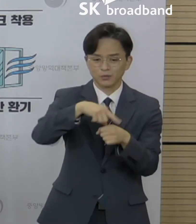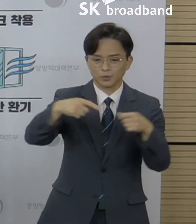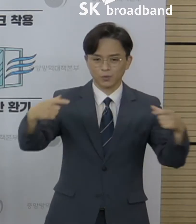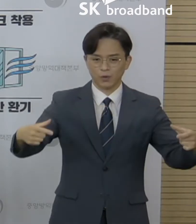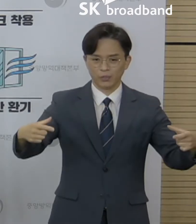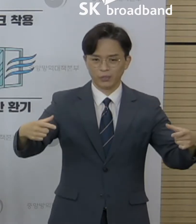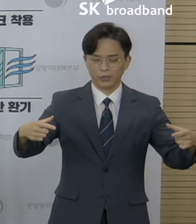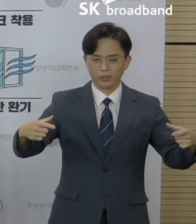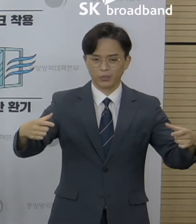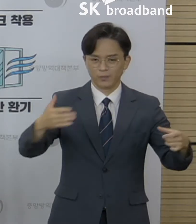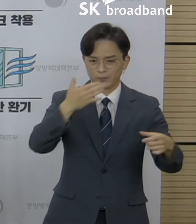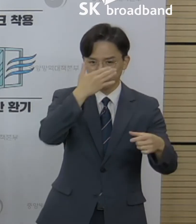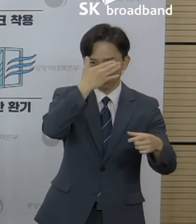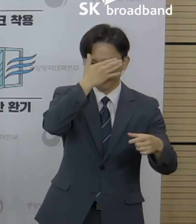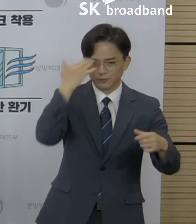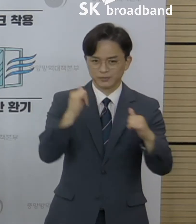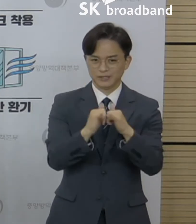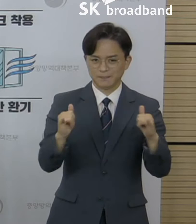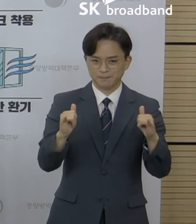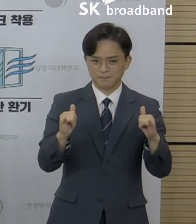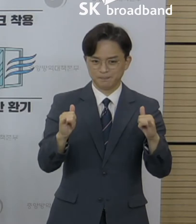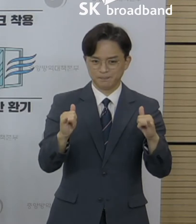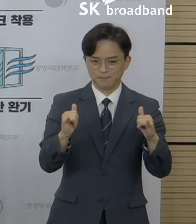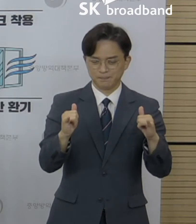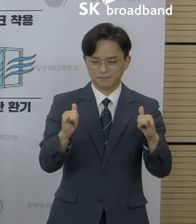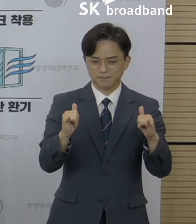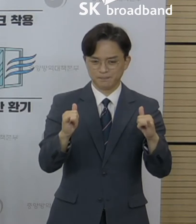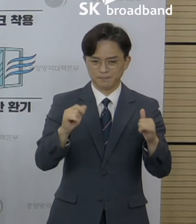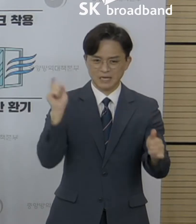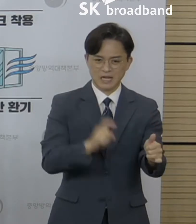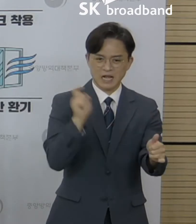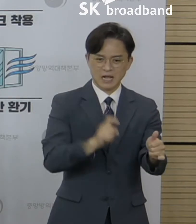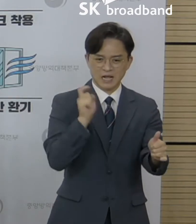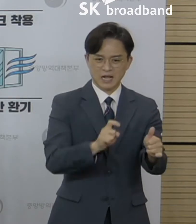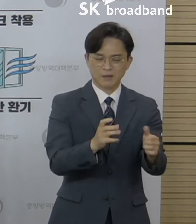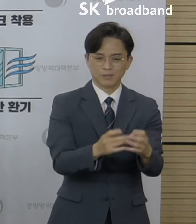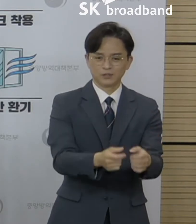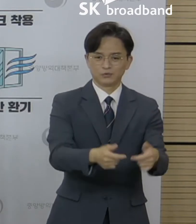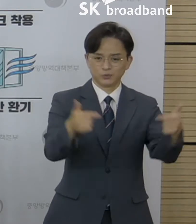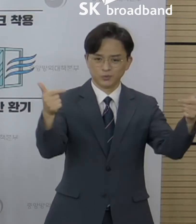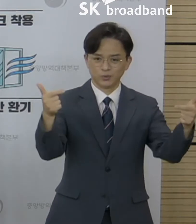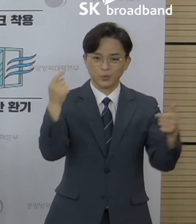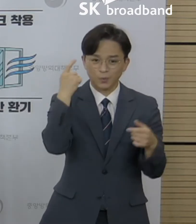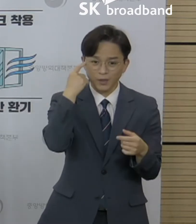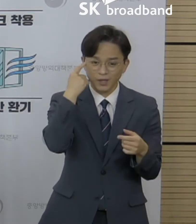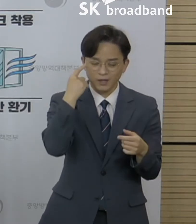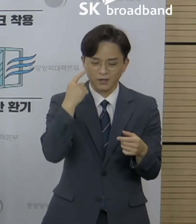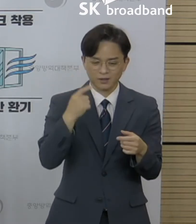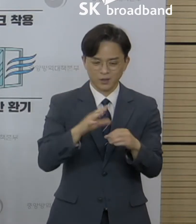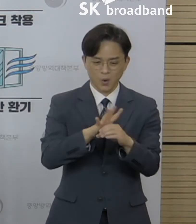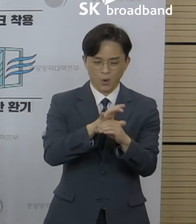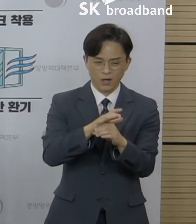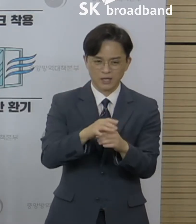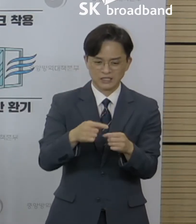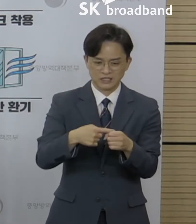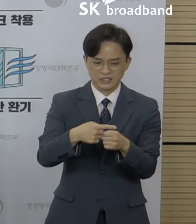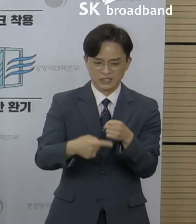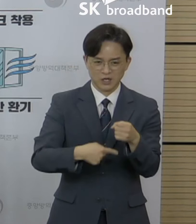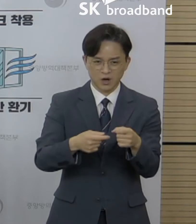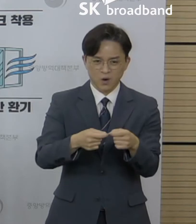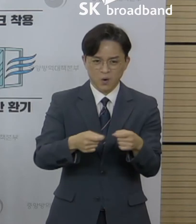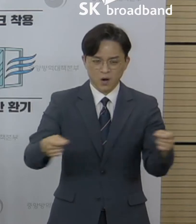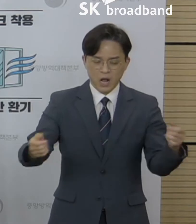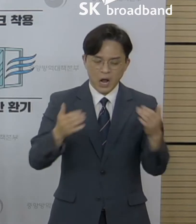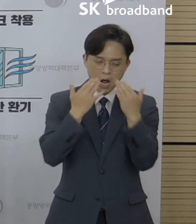중심으로 아마도 방역에 대한 피로감 나아가서 젊은 층 중에 일부는 또 하절기 방학 등을 맞은 계층도